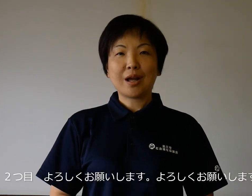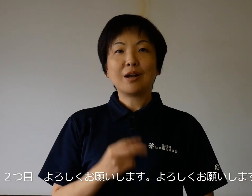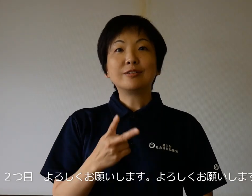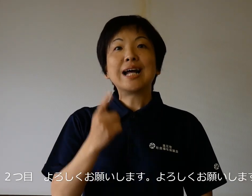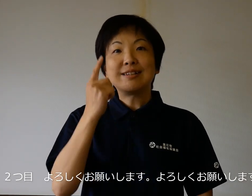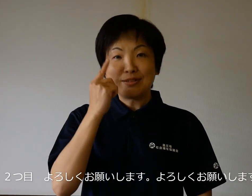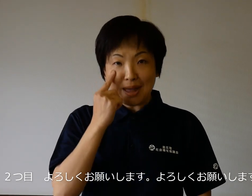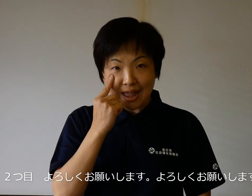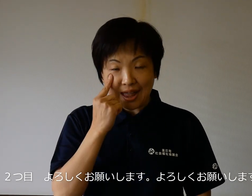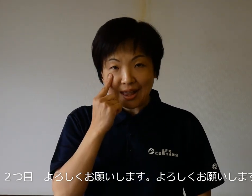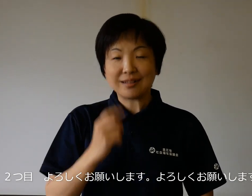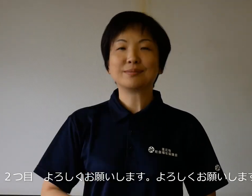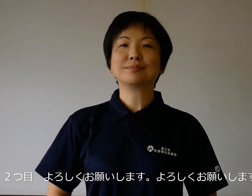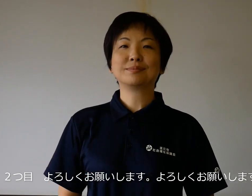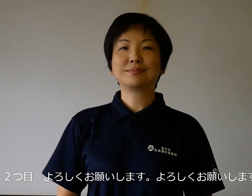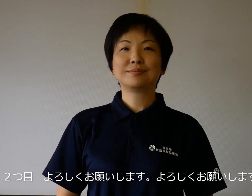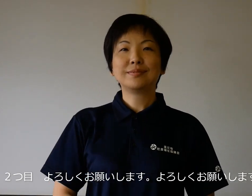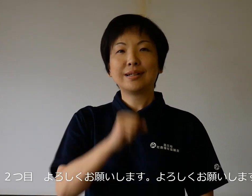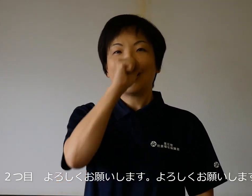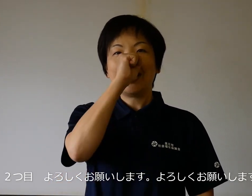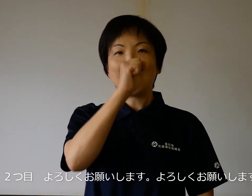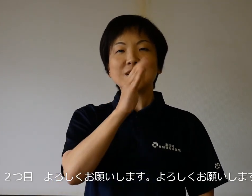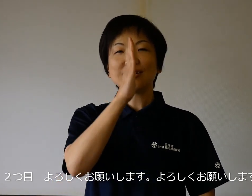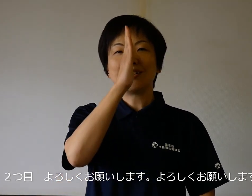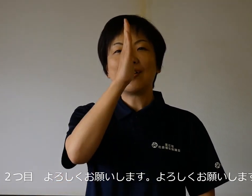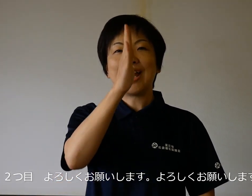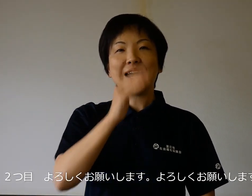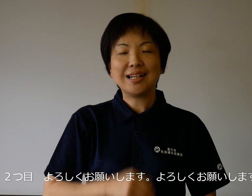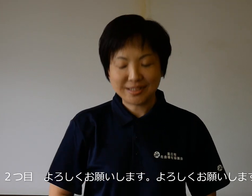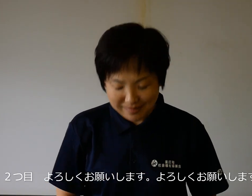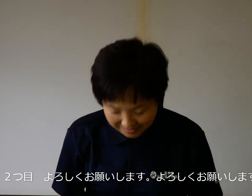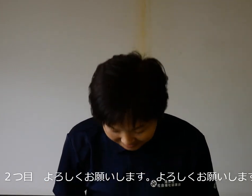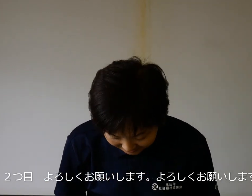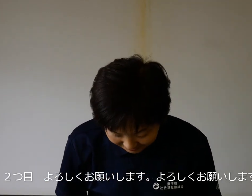う。2つ目、よろしくお願いします。